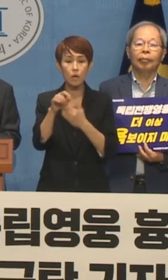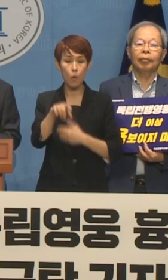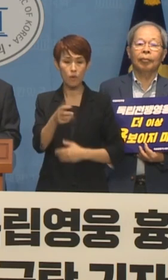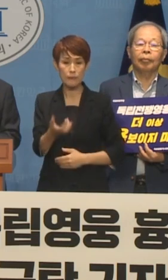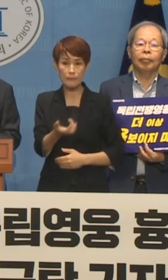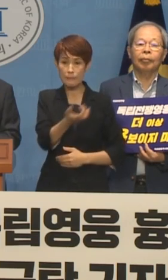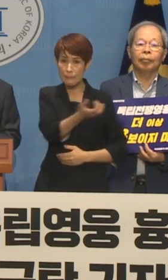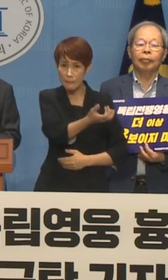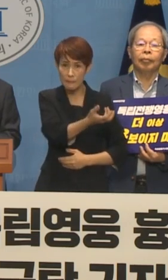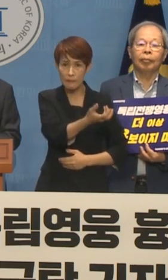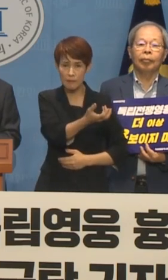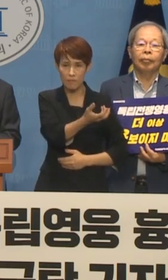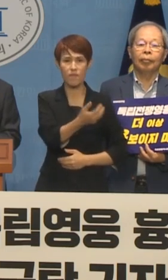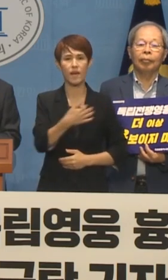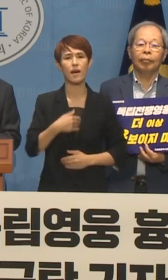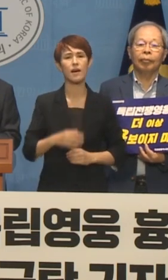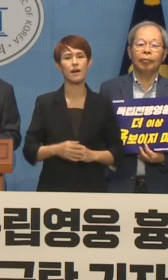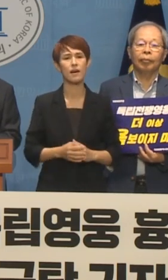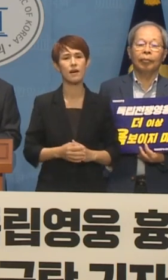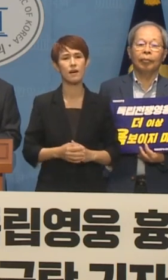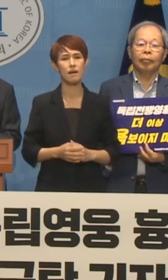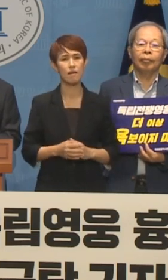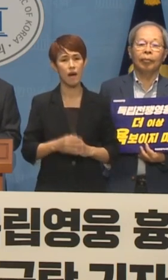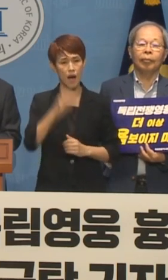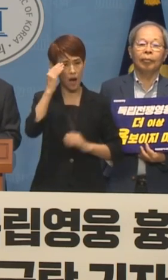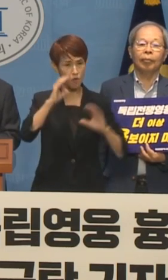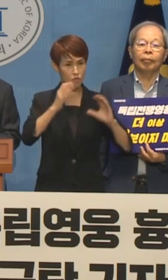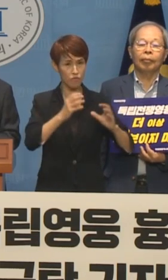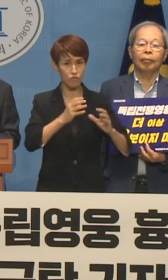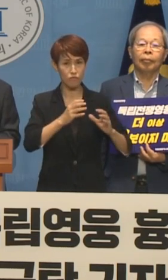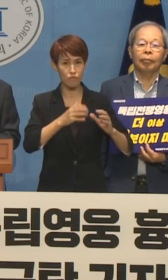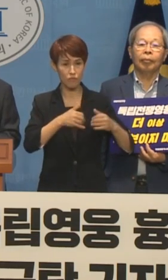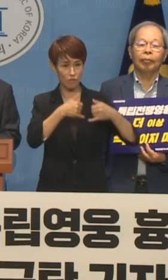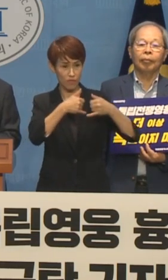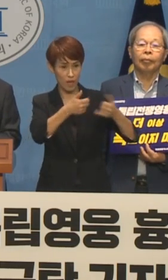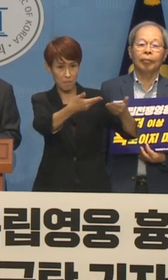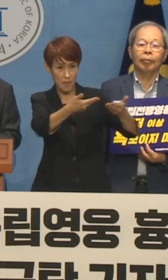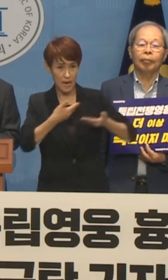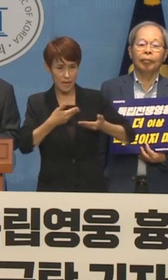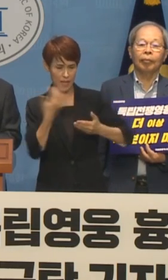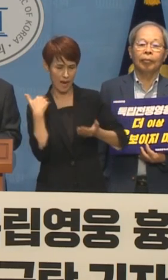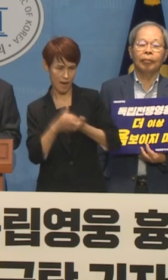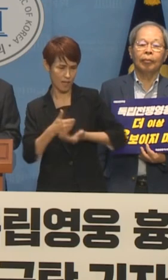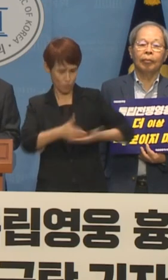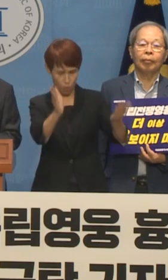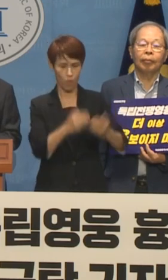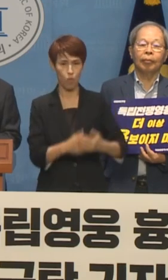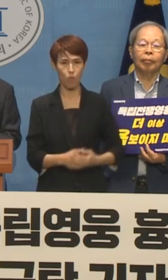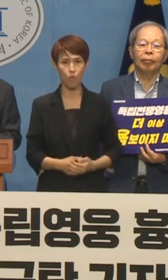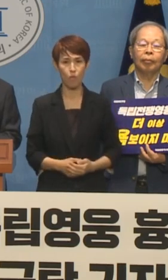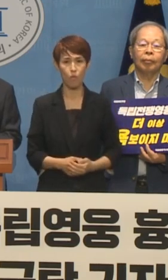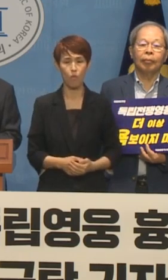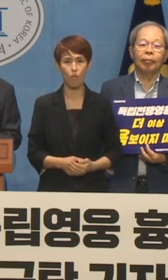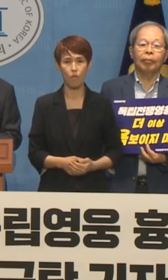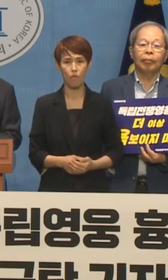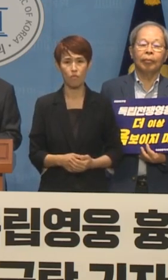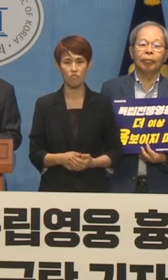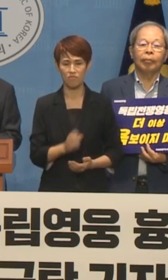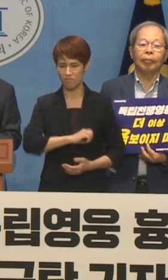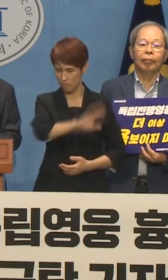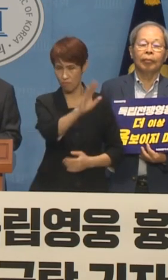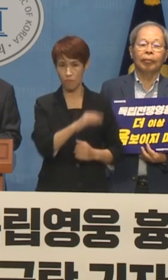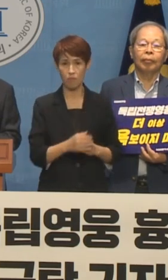옮기면 내가 모국으로부터 받은 훈장을 다 반납하겠다. 도대체 이렇게 해서